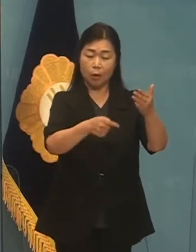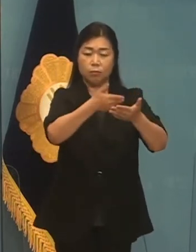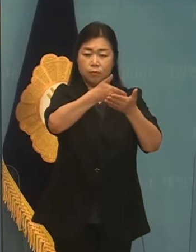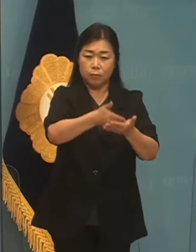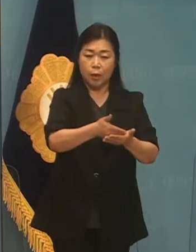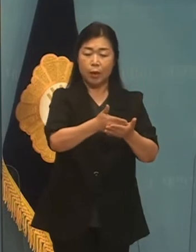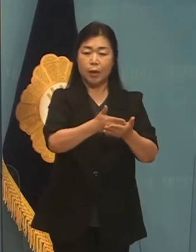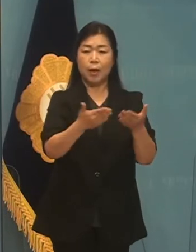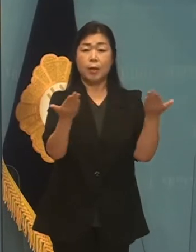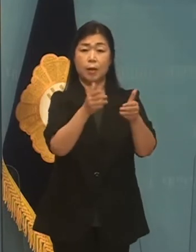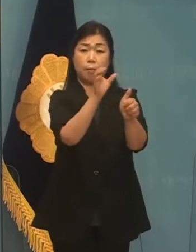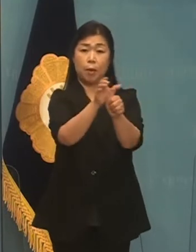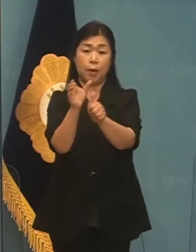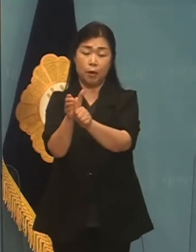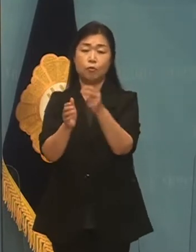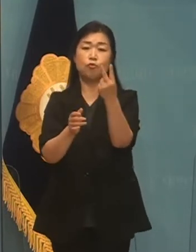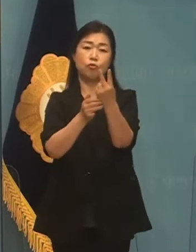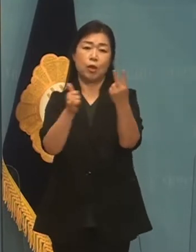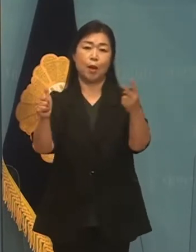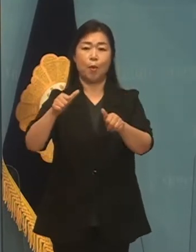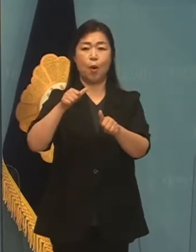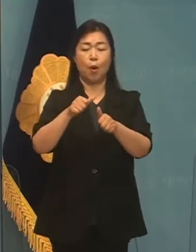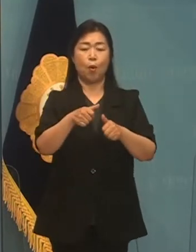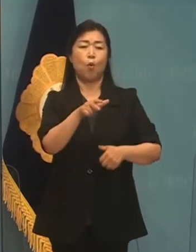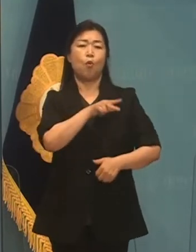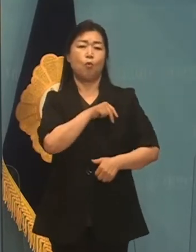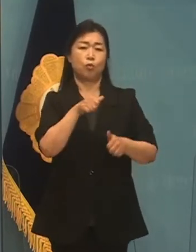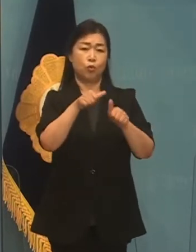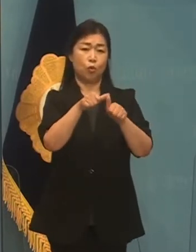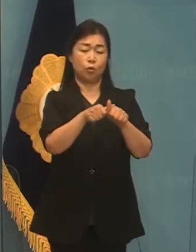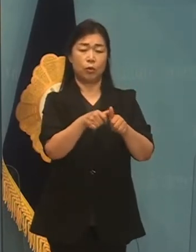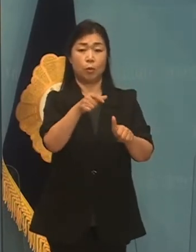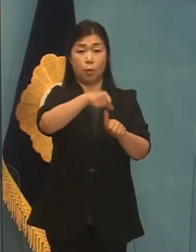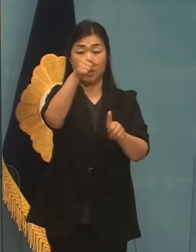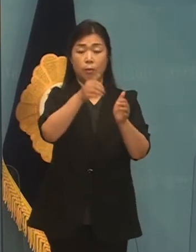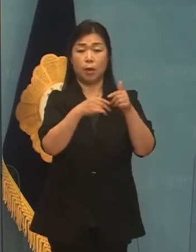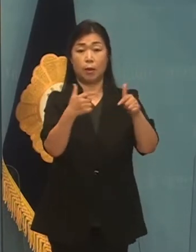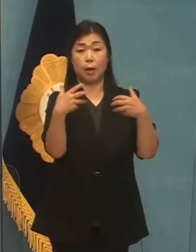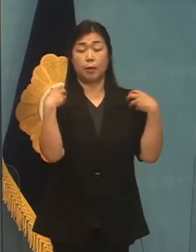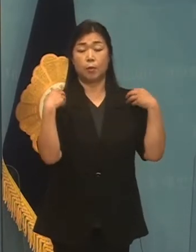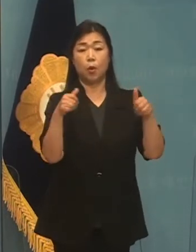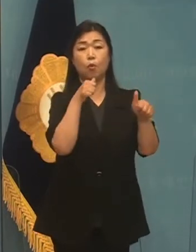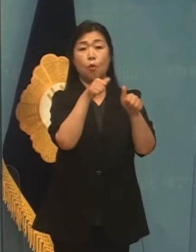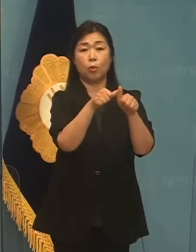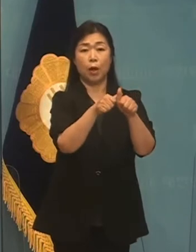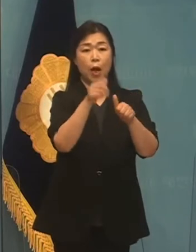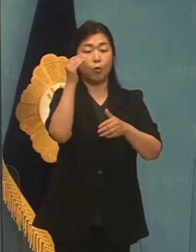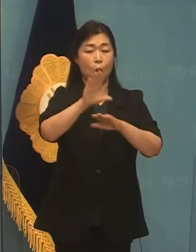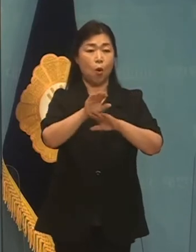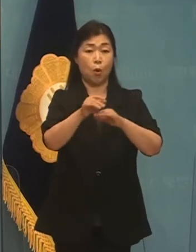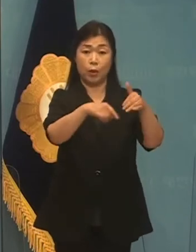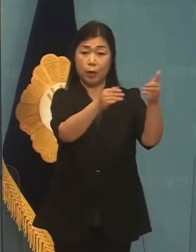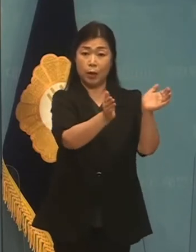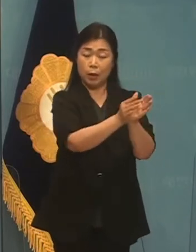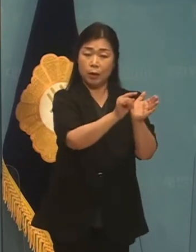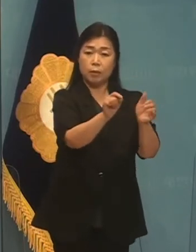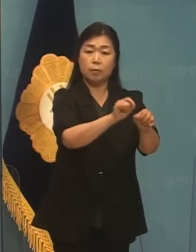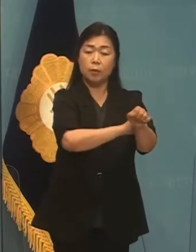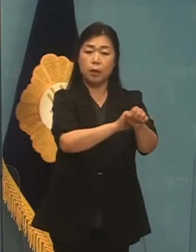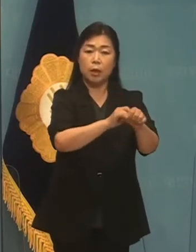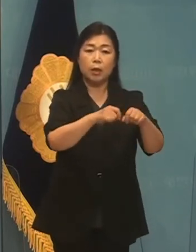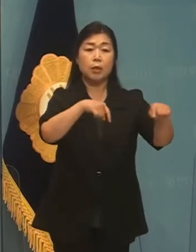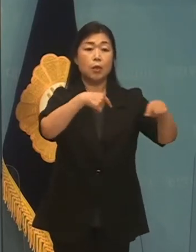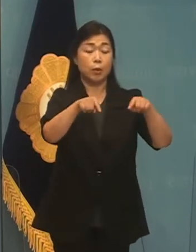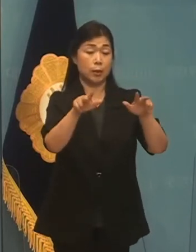강화를 위해서 두 분의 고문을 영입했습니다. 상임 고문에 한국 언론계 특히